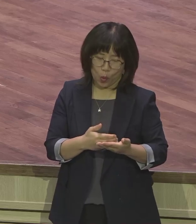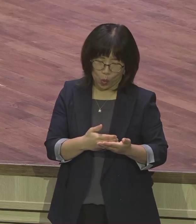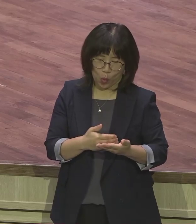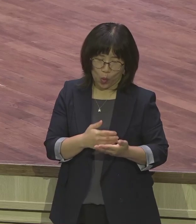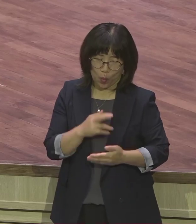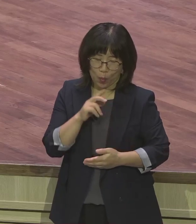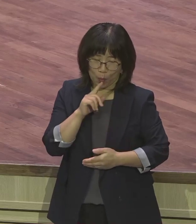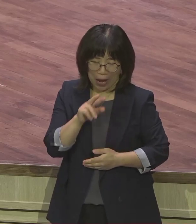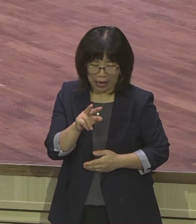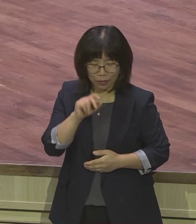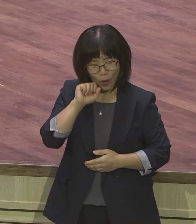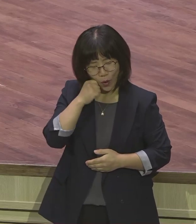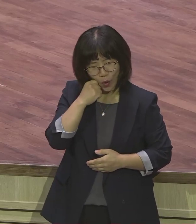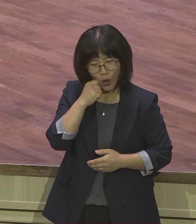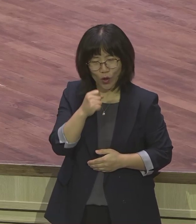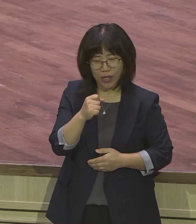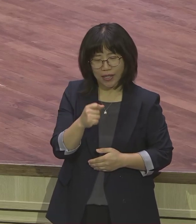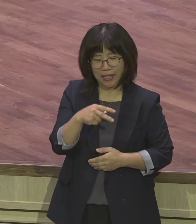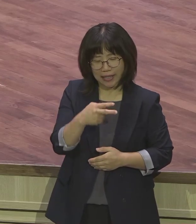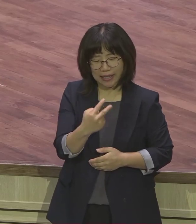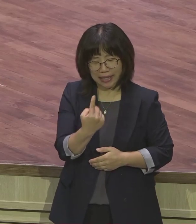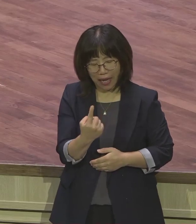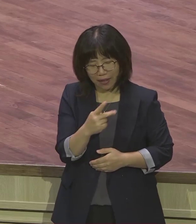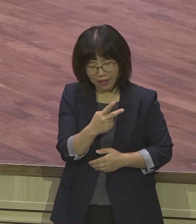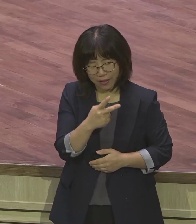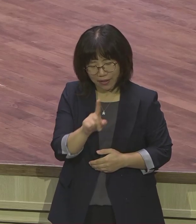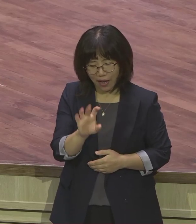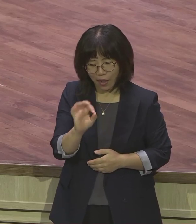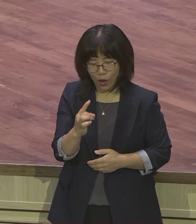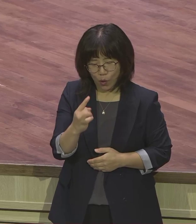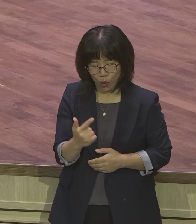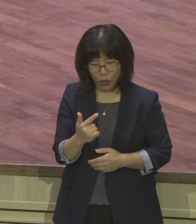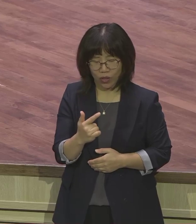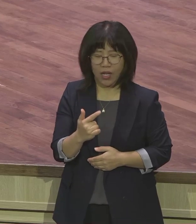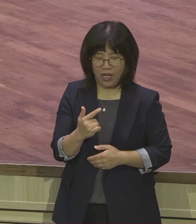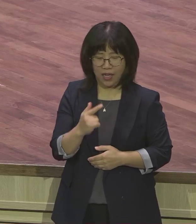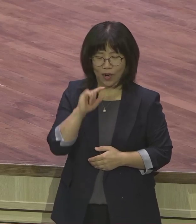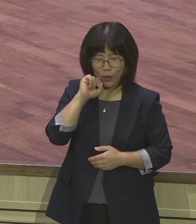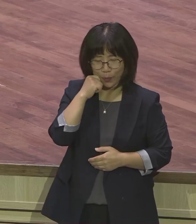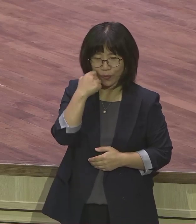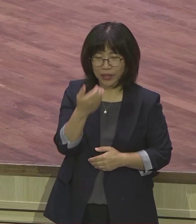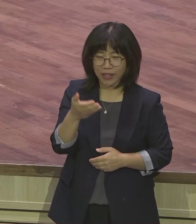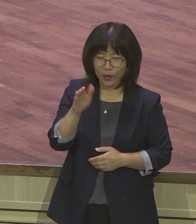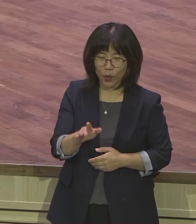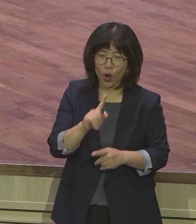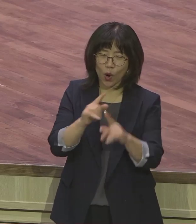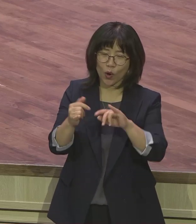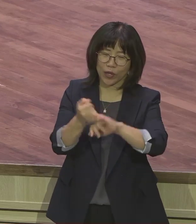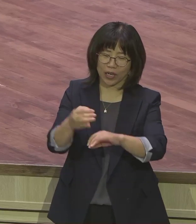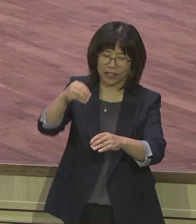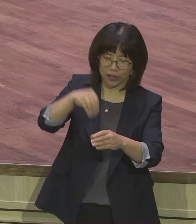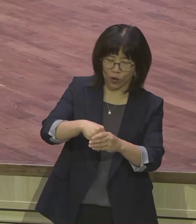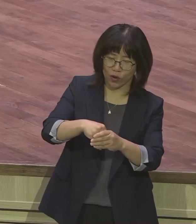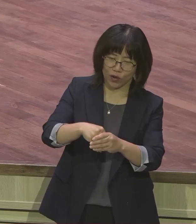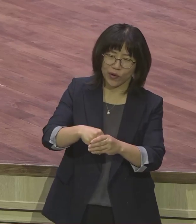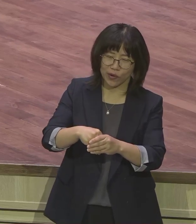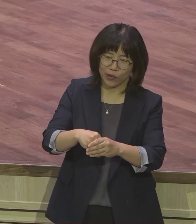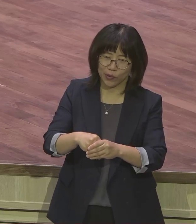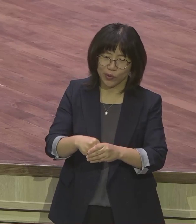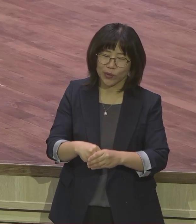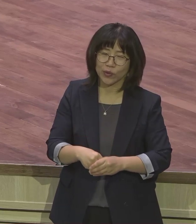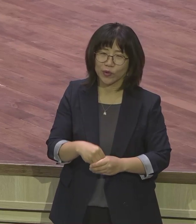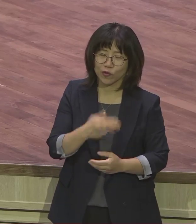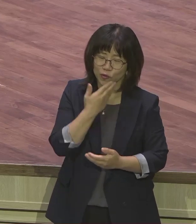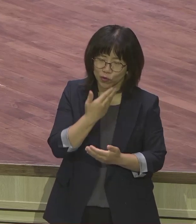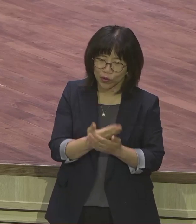힘들더라도 은약 자꾸 지었다 그게 중요한 거예요 은약을 하나님의 말씀을 자꾸 지었다